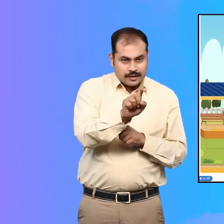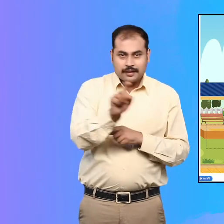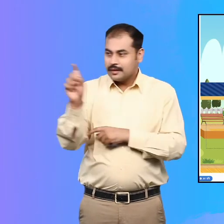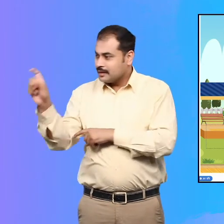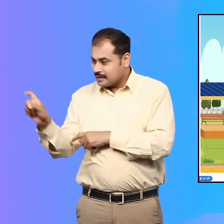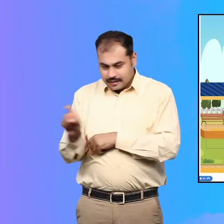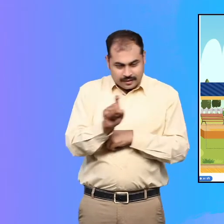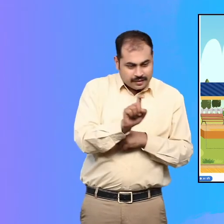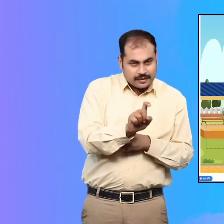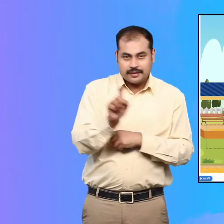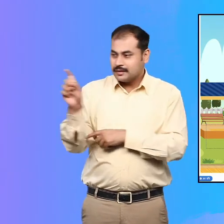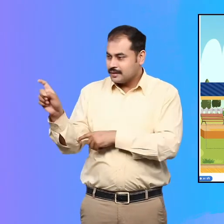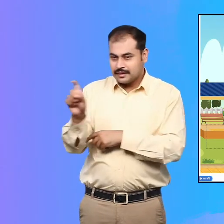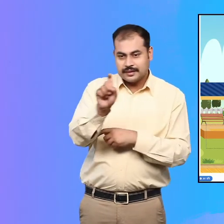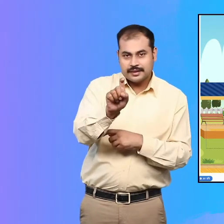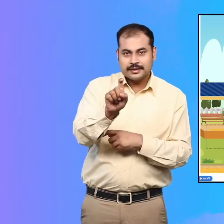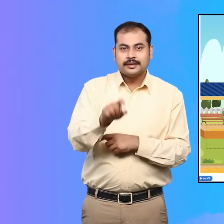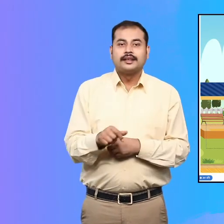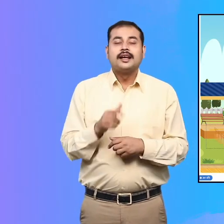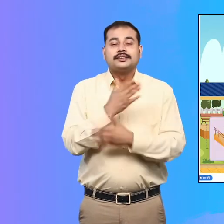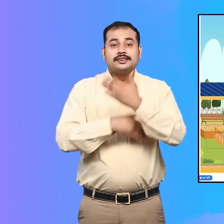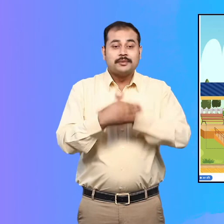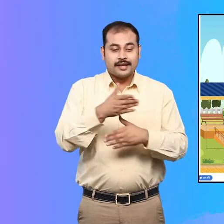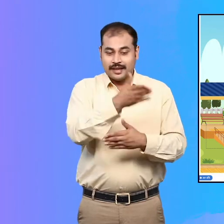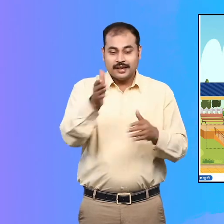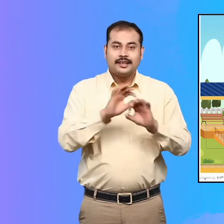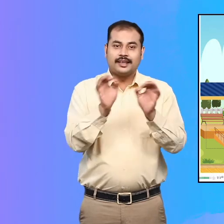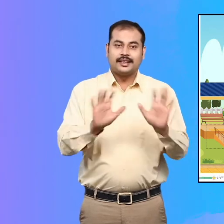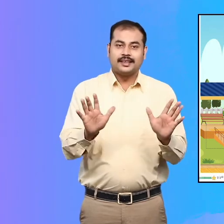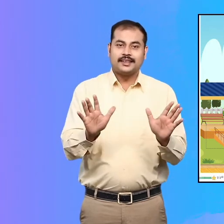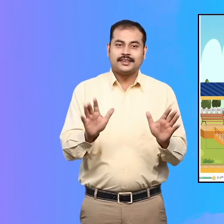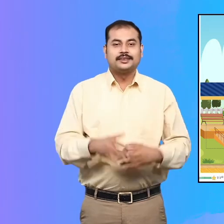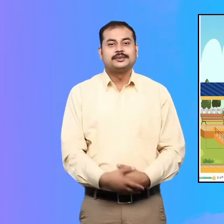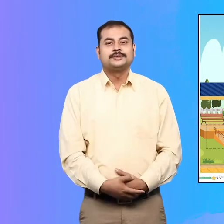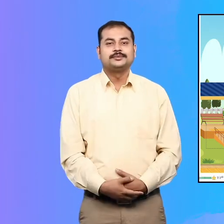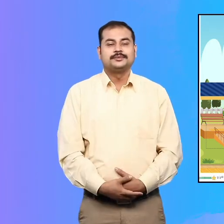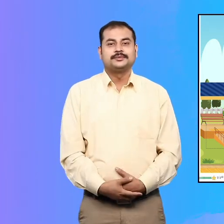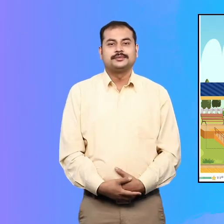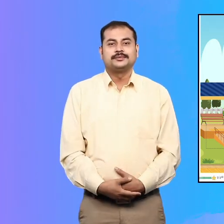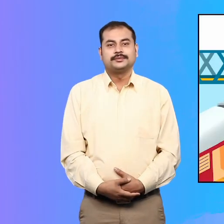एक्सिसिबिलिटी सुविधाओं को खींचें और छोड़ें उत्तर जांच हो